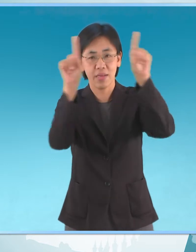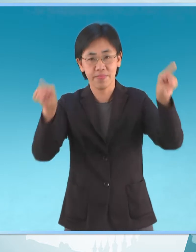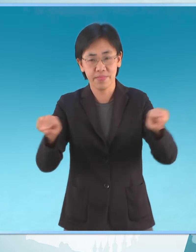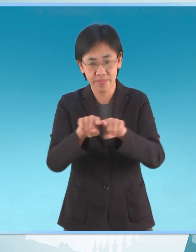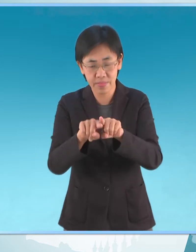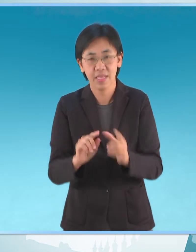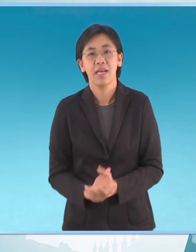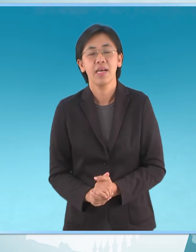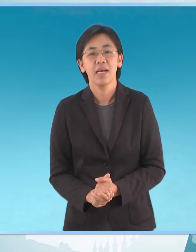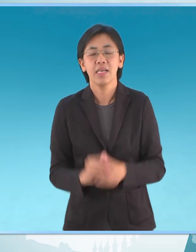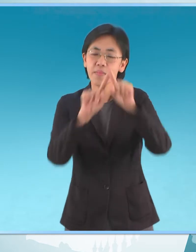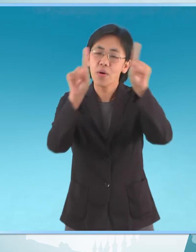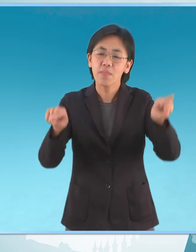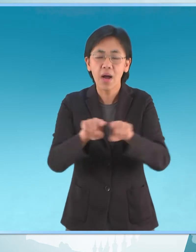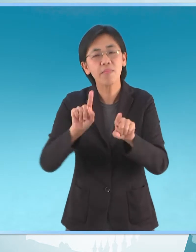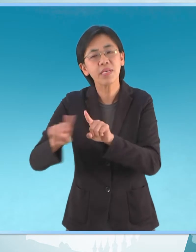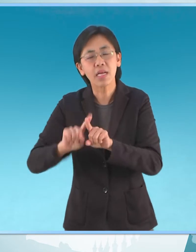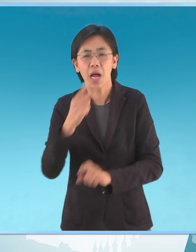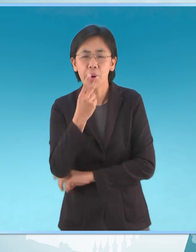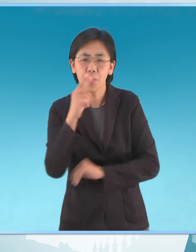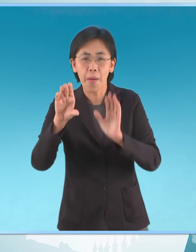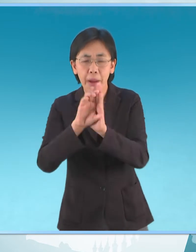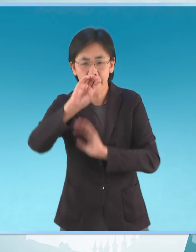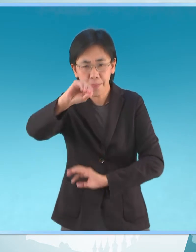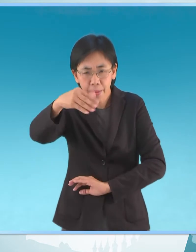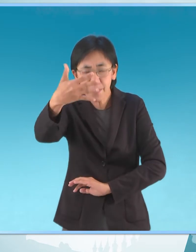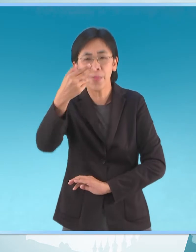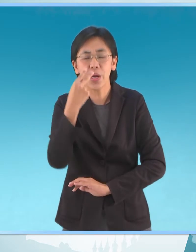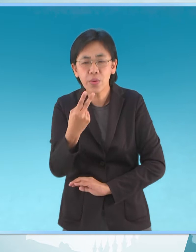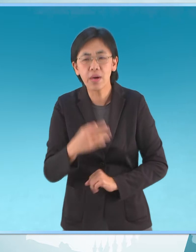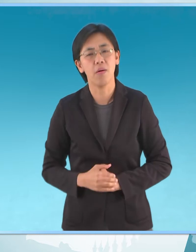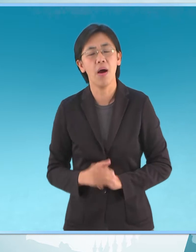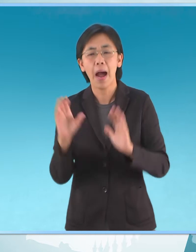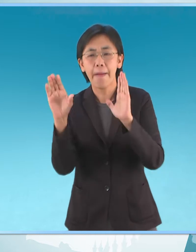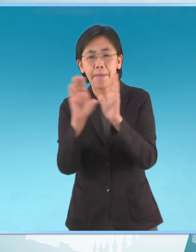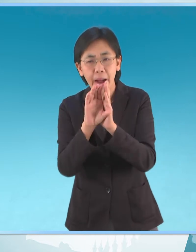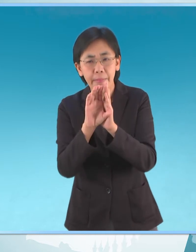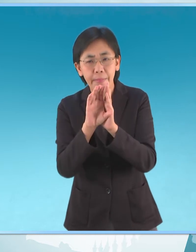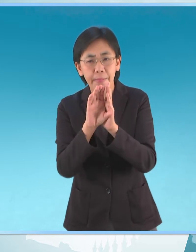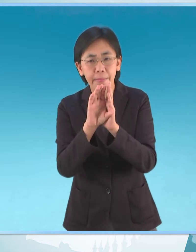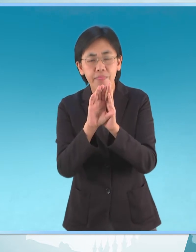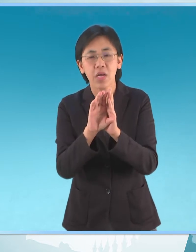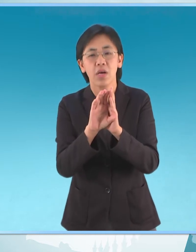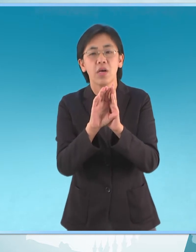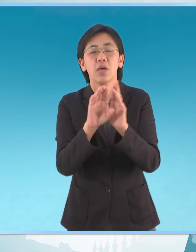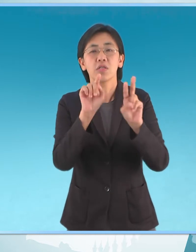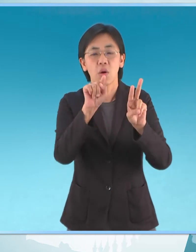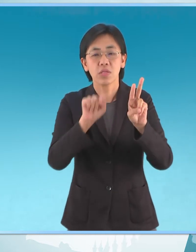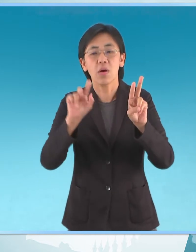ในจอมอนิเตอร์ต่างๆเนี่ยส่วนใหญ่ก็จะเป็นรูปที่มีสัดส่วน2:3